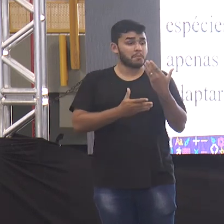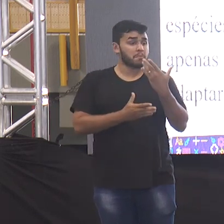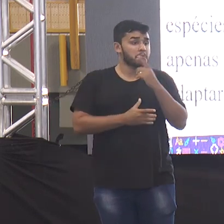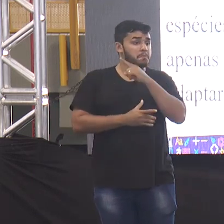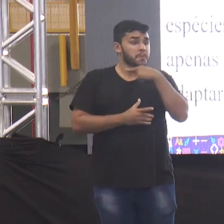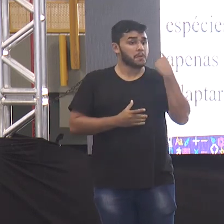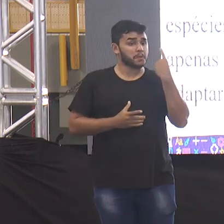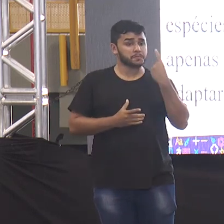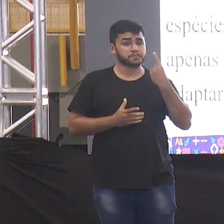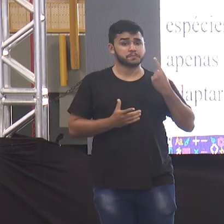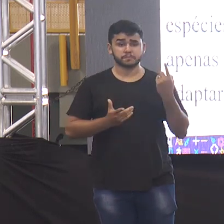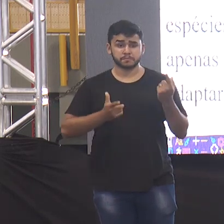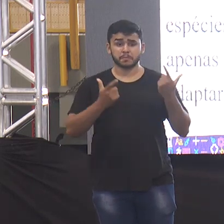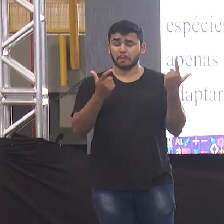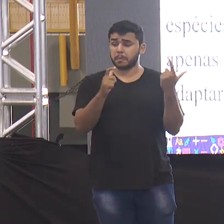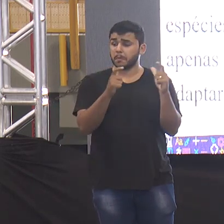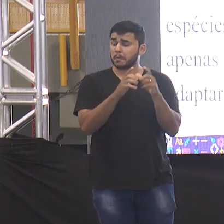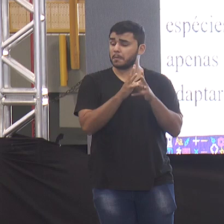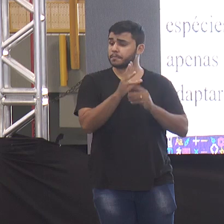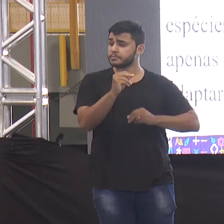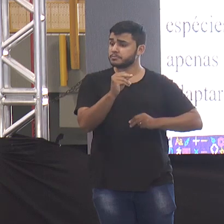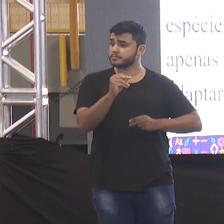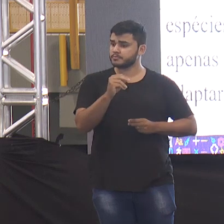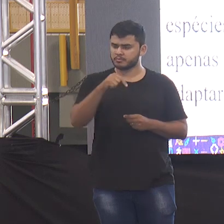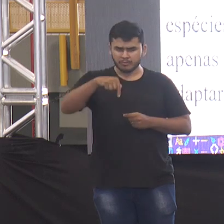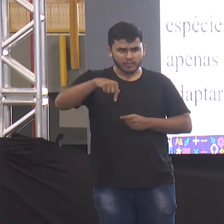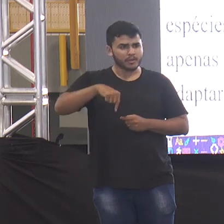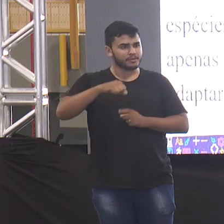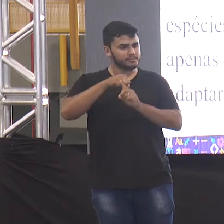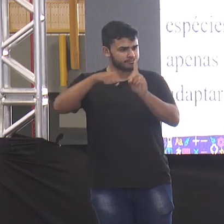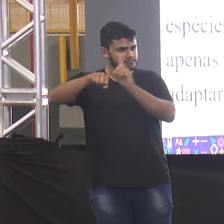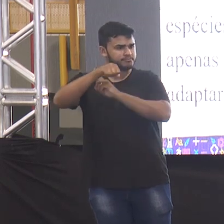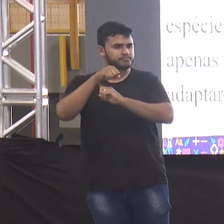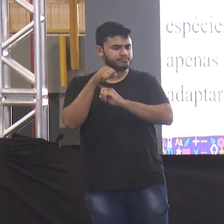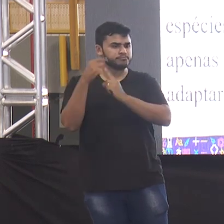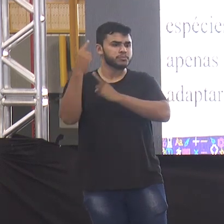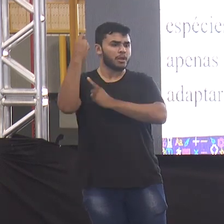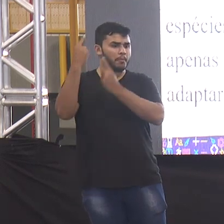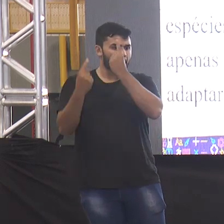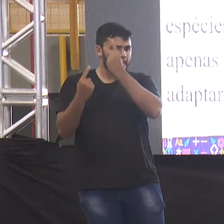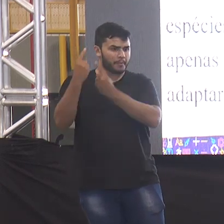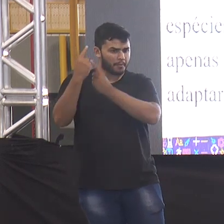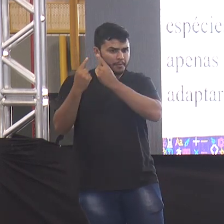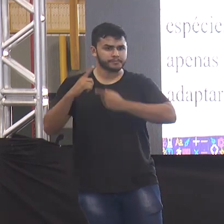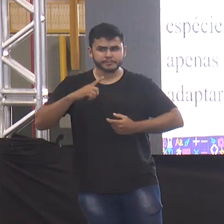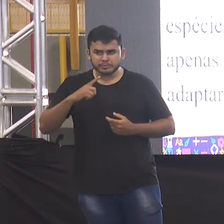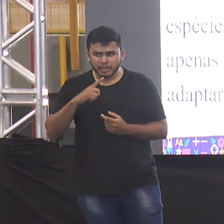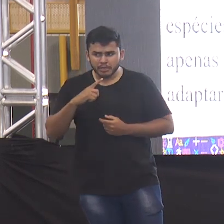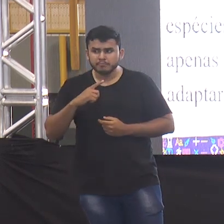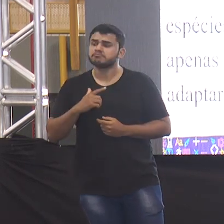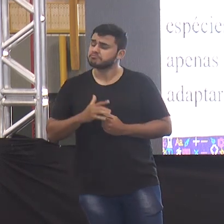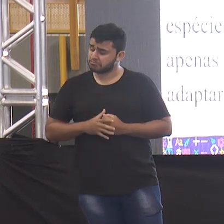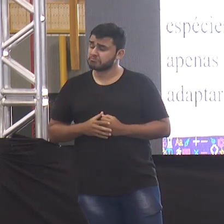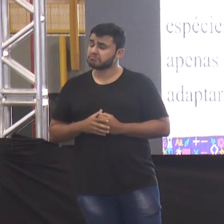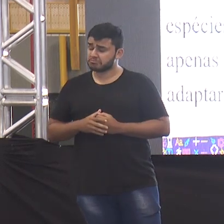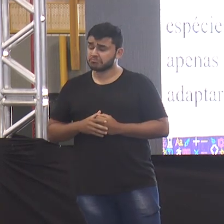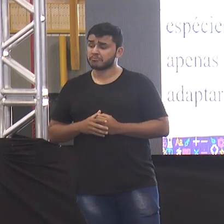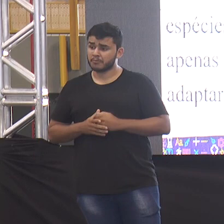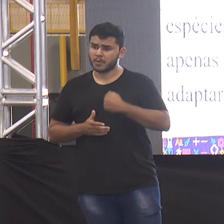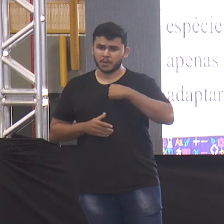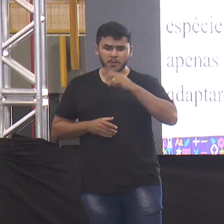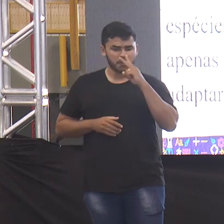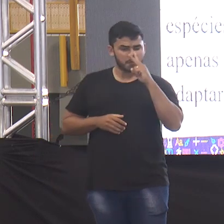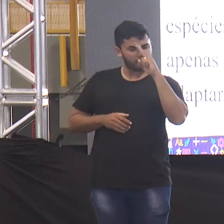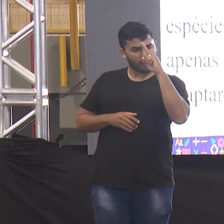eu posso dizer que na sociedade há uma competição? Posso. Há uma competição entre fortes